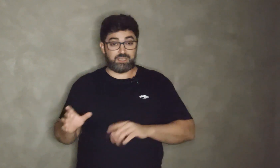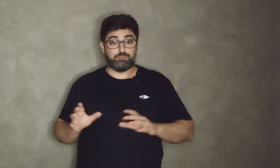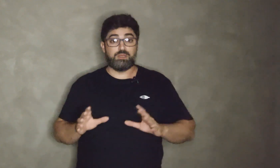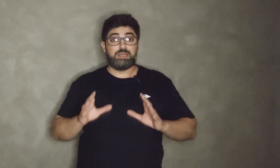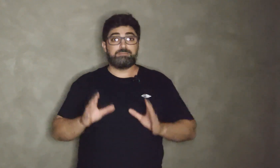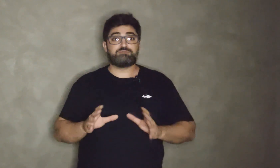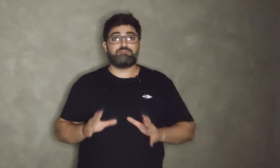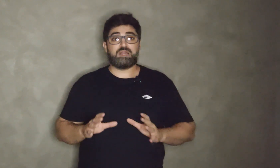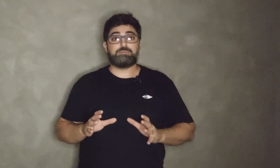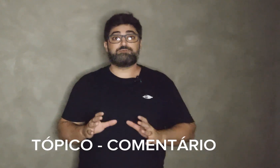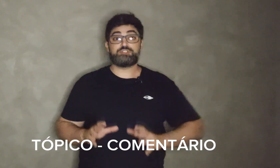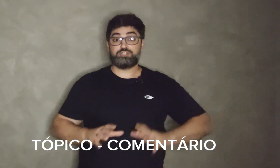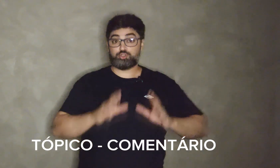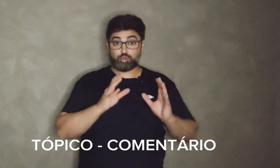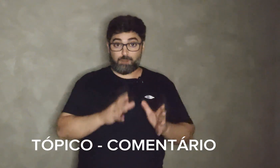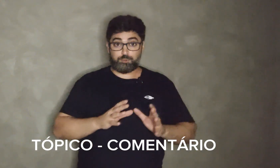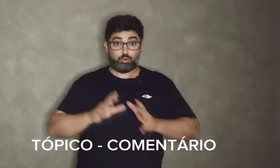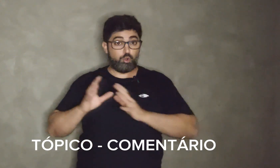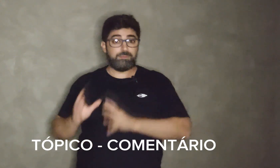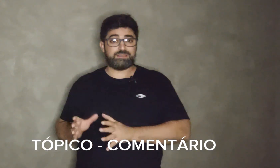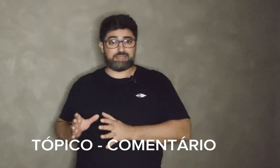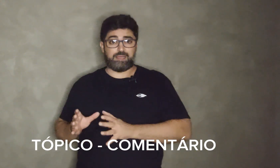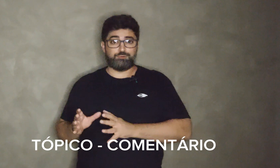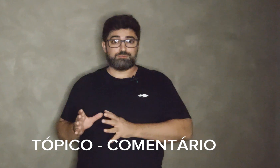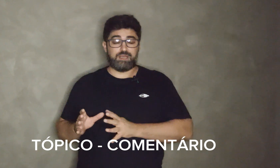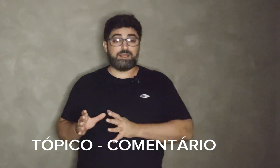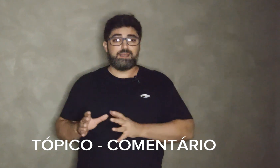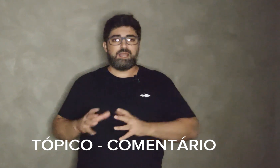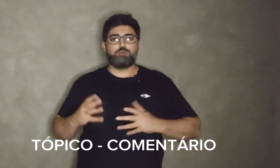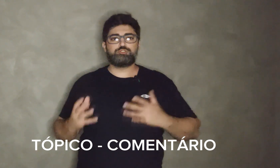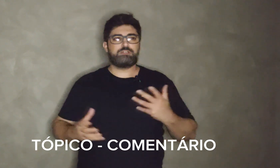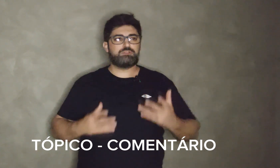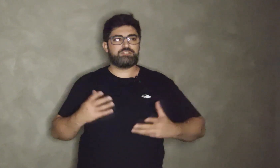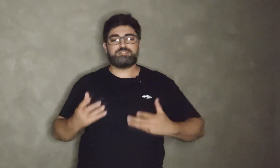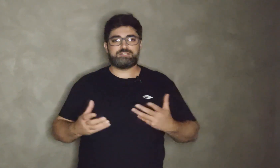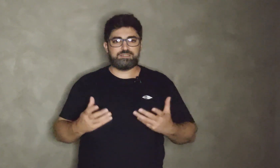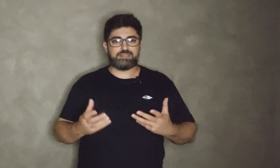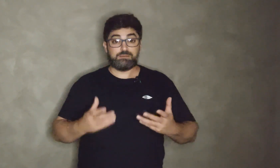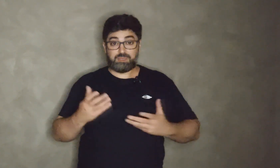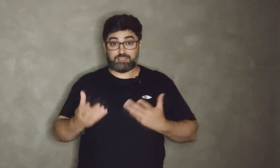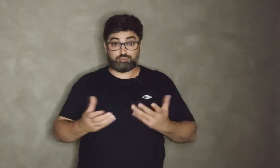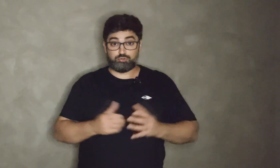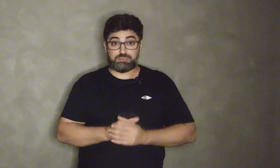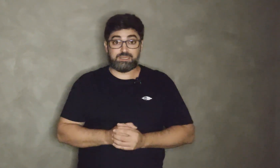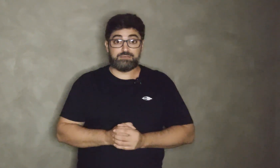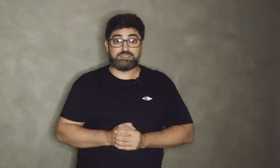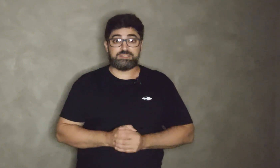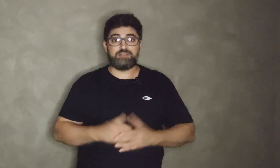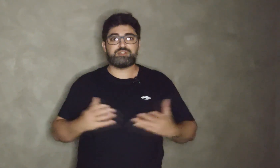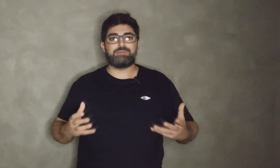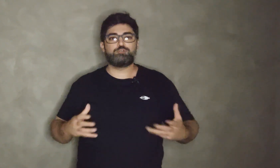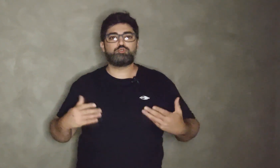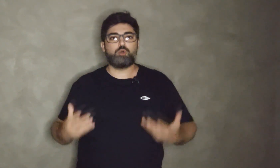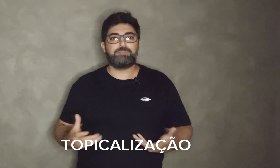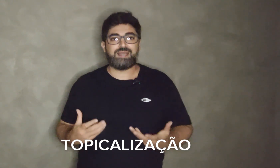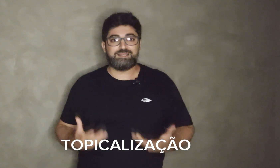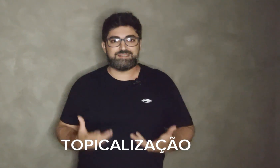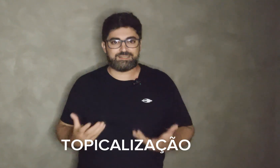verbo, mas eu vou falar para você de tópico comentário, tá? É um jeito da gente ensinar também a estrutura da língua de sinais chamado